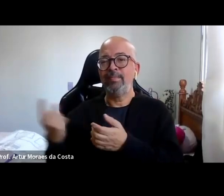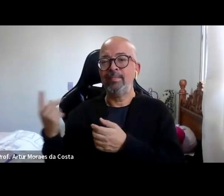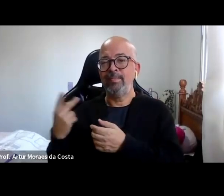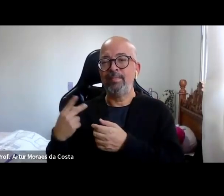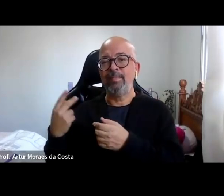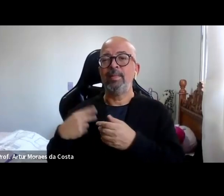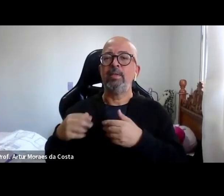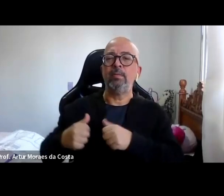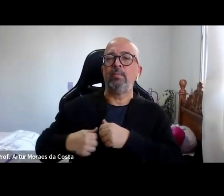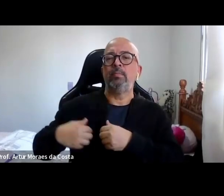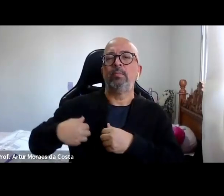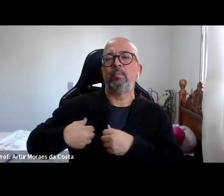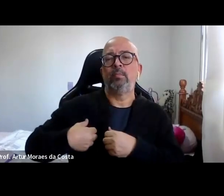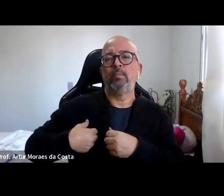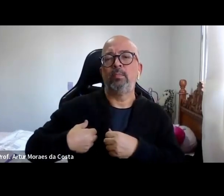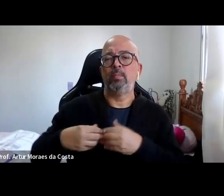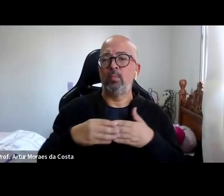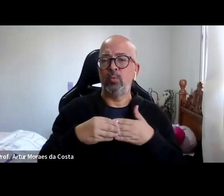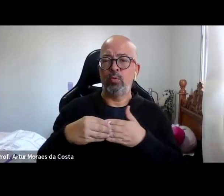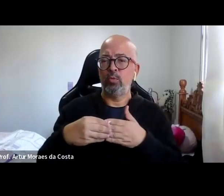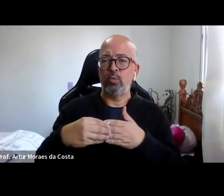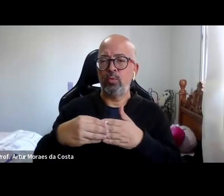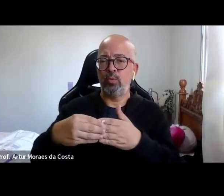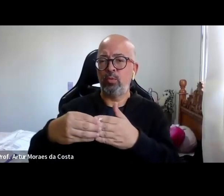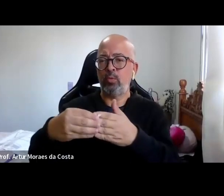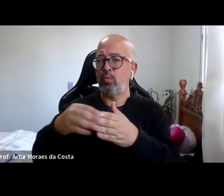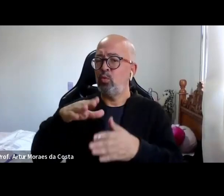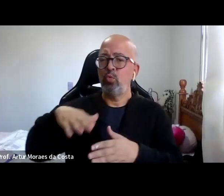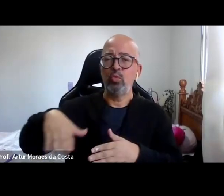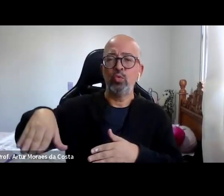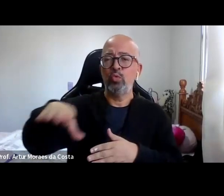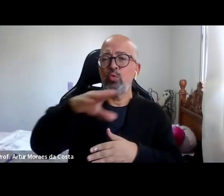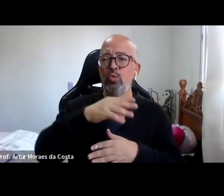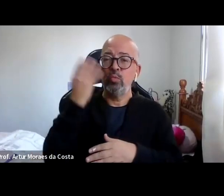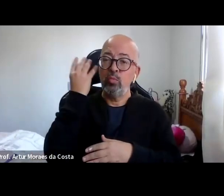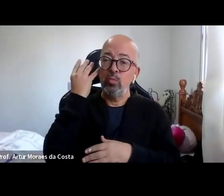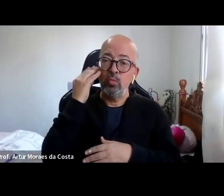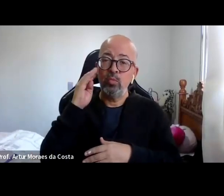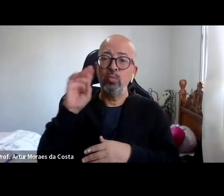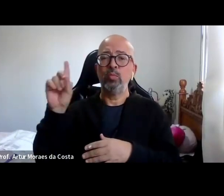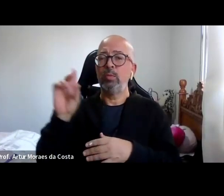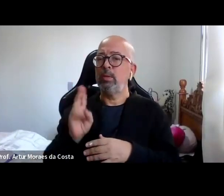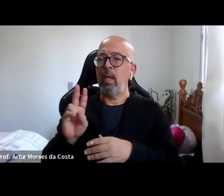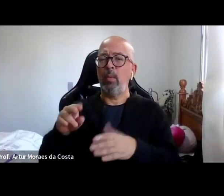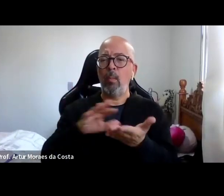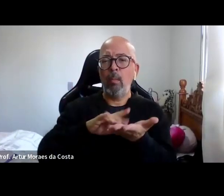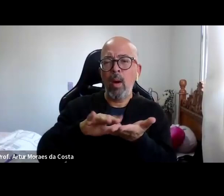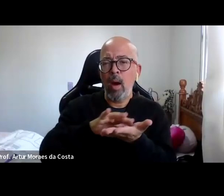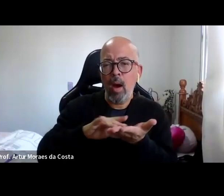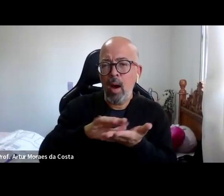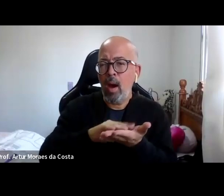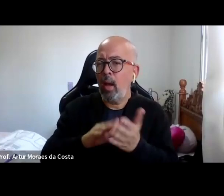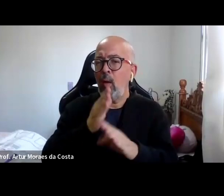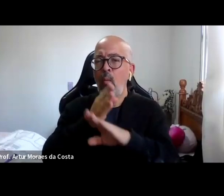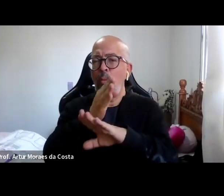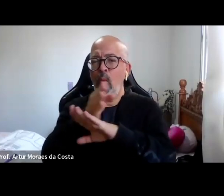giró en torno al braile Aprovechando que en ese año en 2009 se conmemoraban los 200 años del